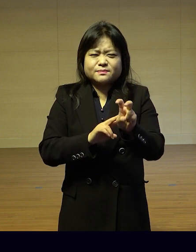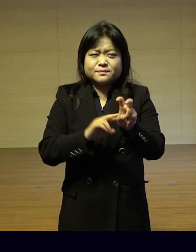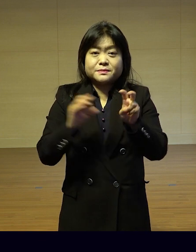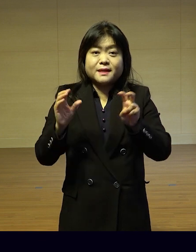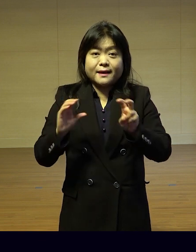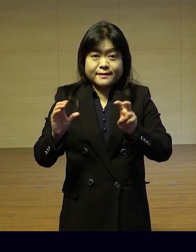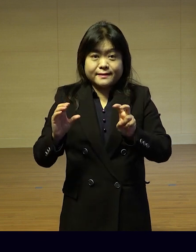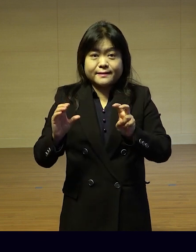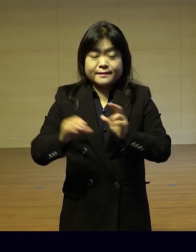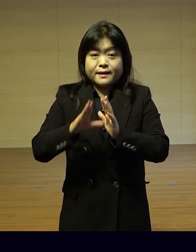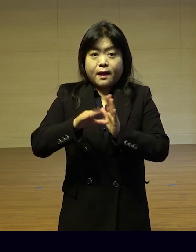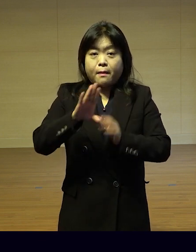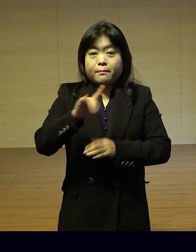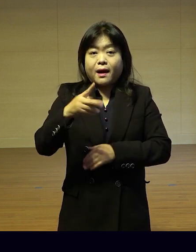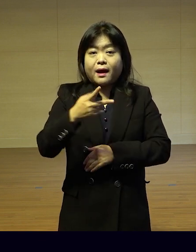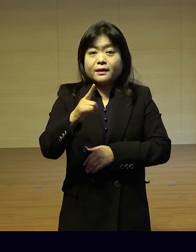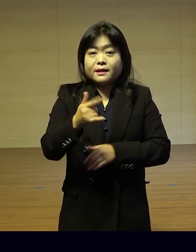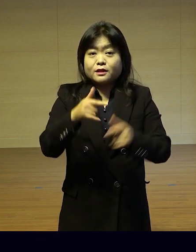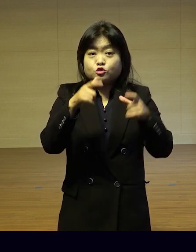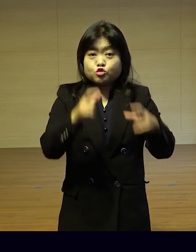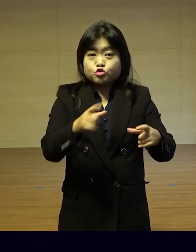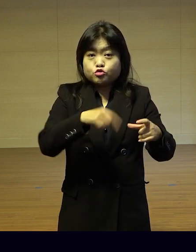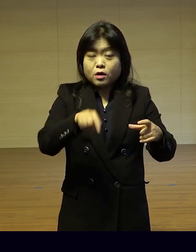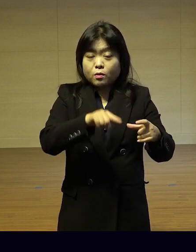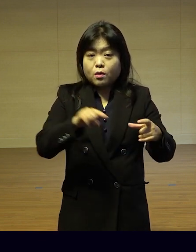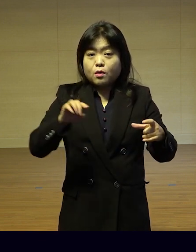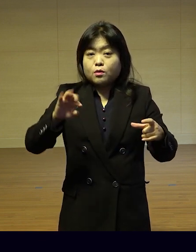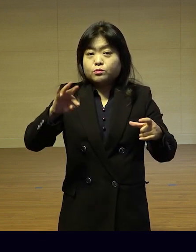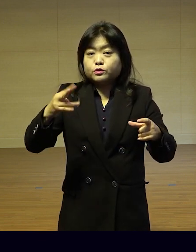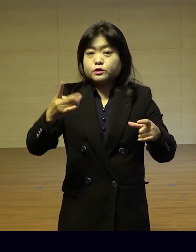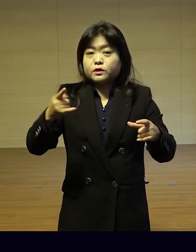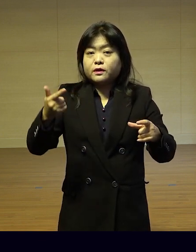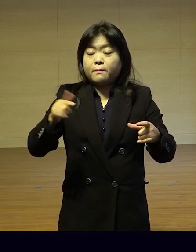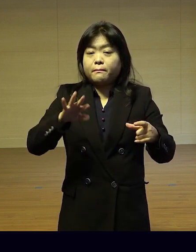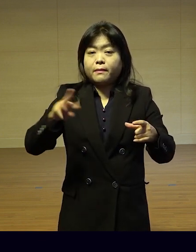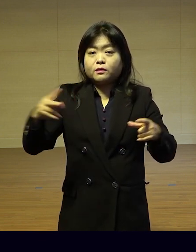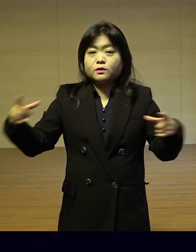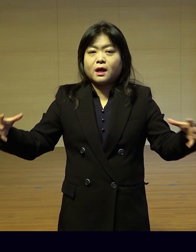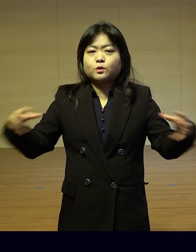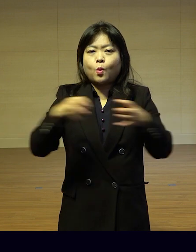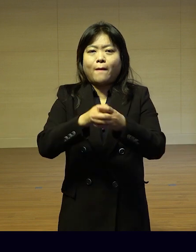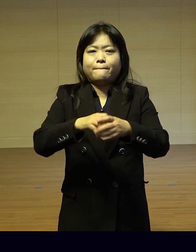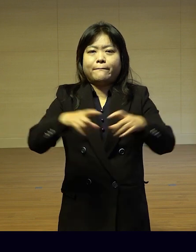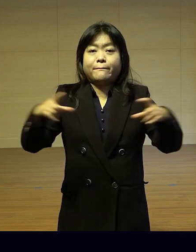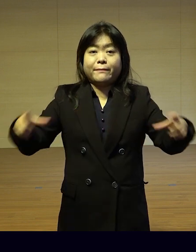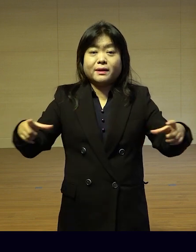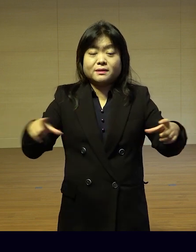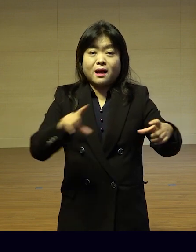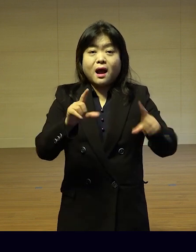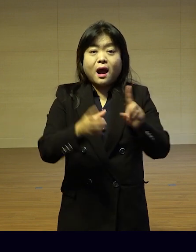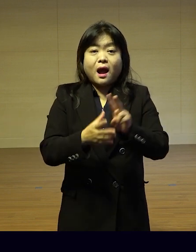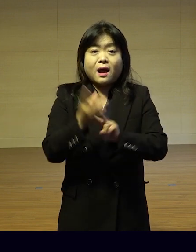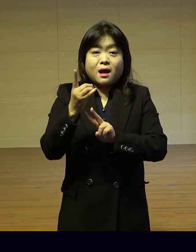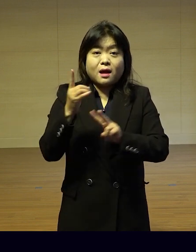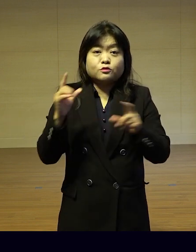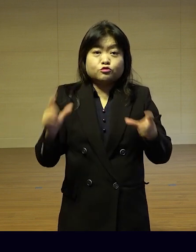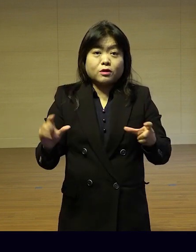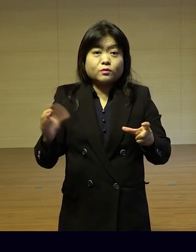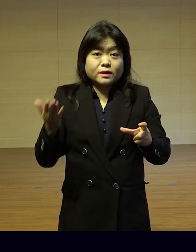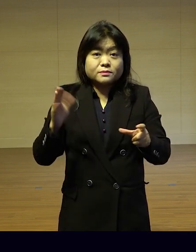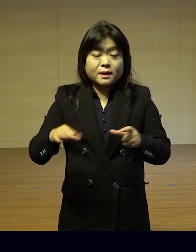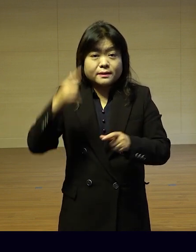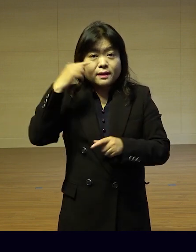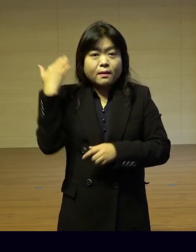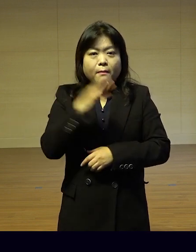이제 바덴주하고 뷰르텐베르크가 통합이 돼서 바덴 뷰르텐베르크 주 이렇게 됐지만은